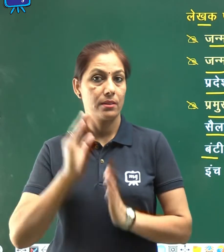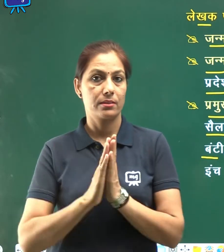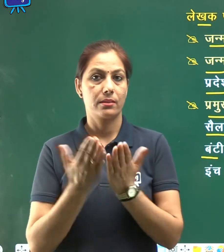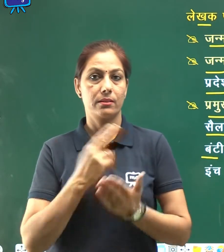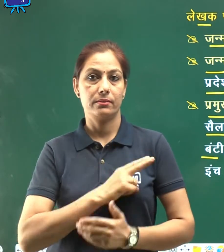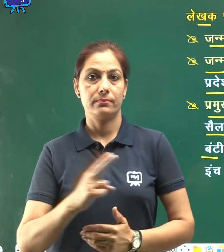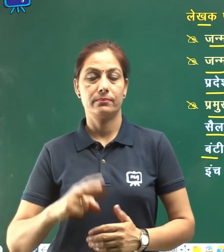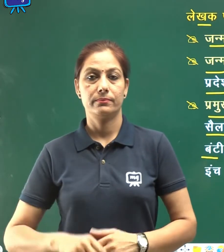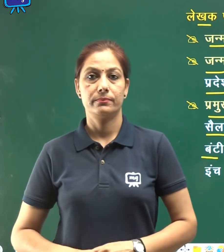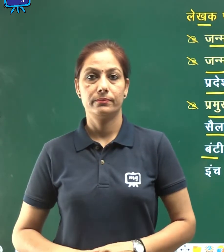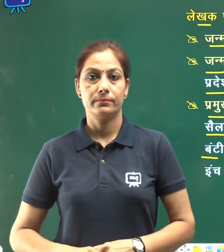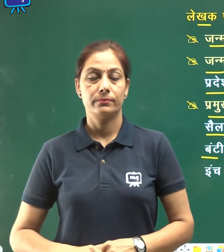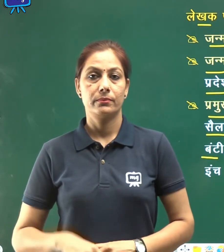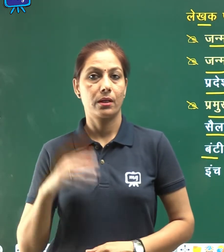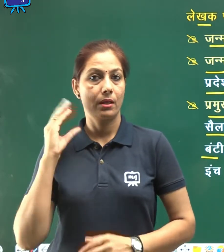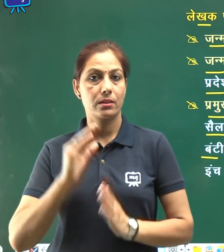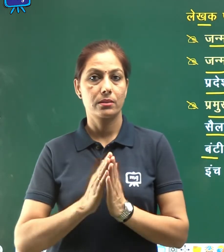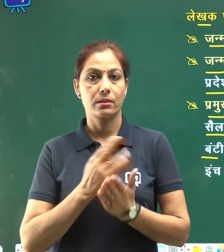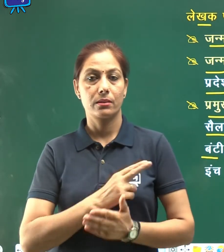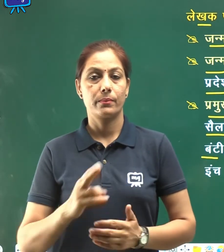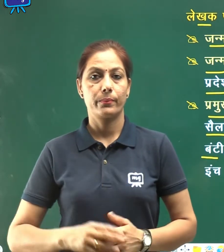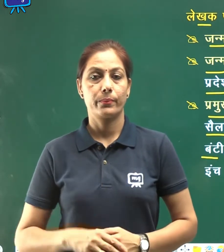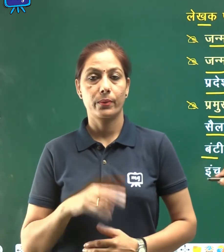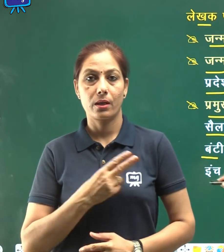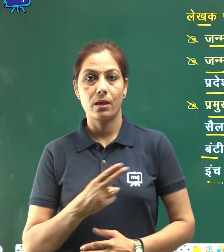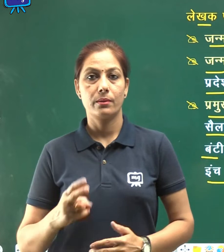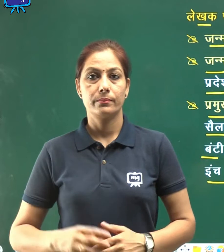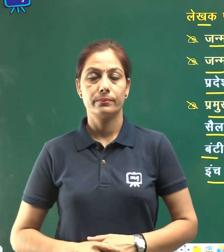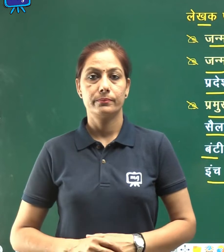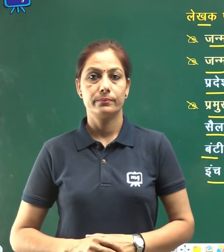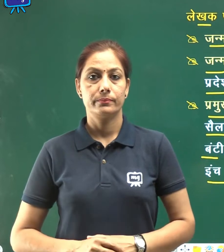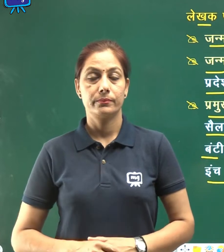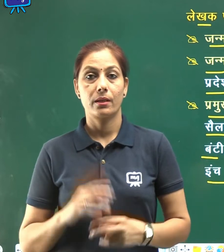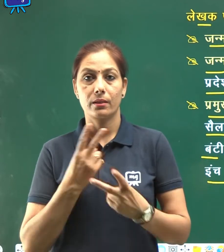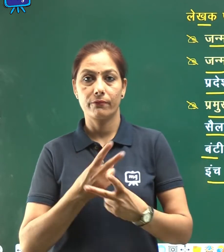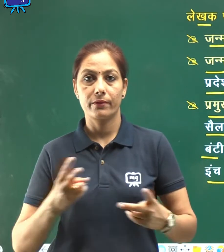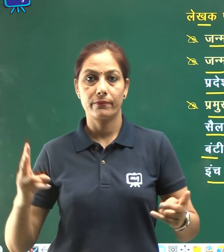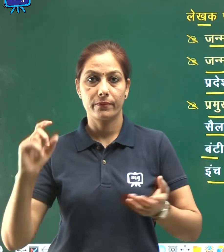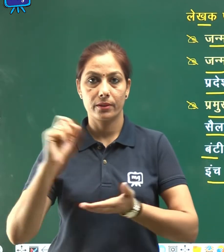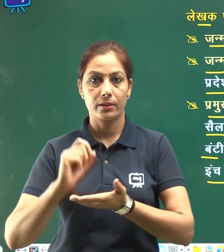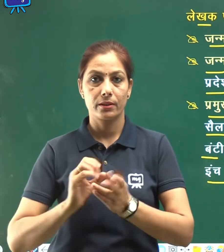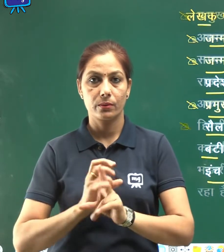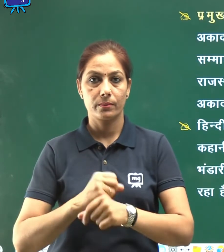महाभोज, स्वामी, एक इंच मुस्कान आदि है।